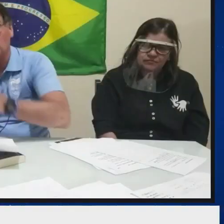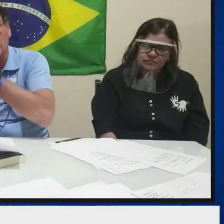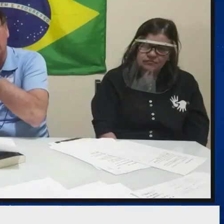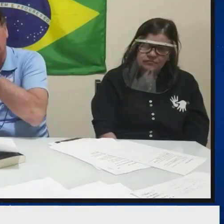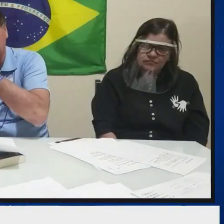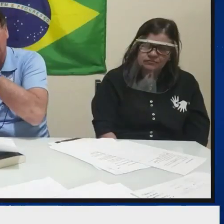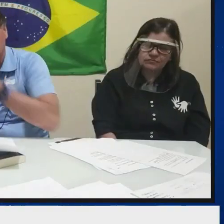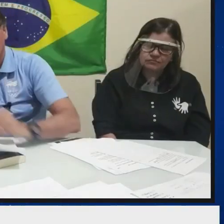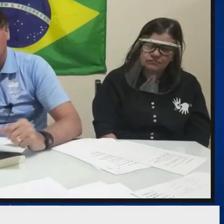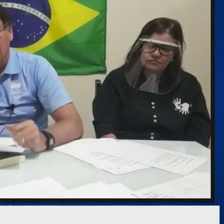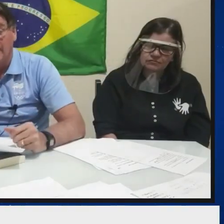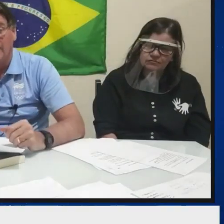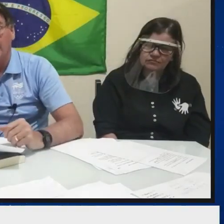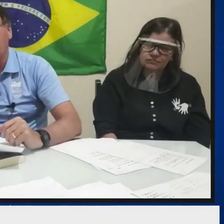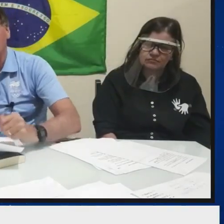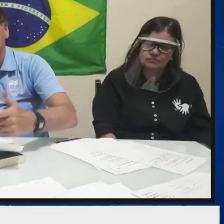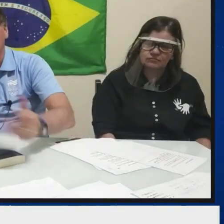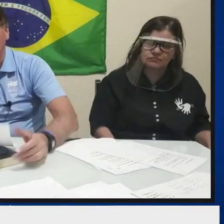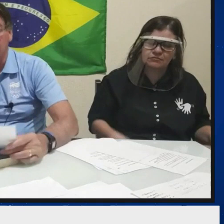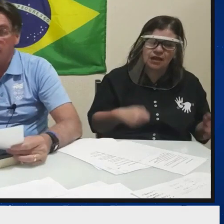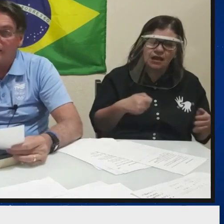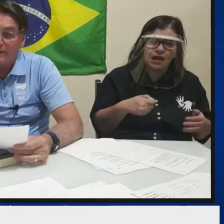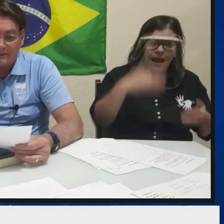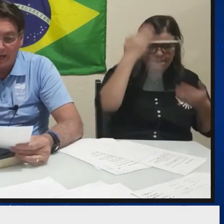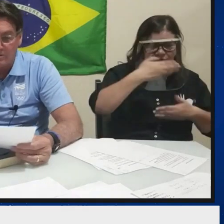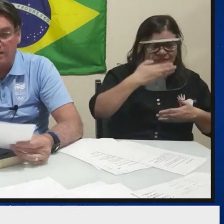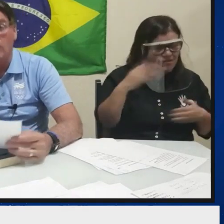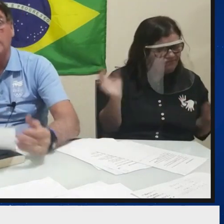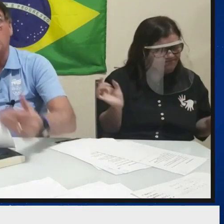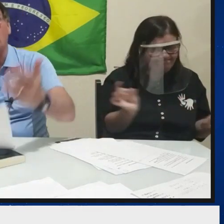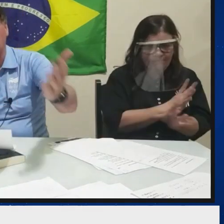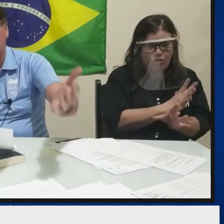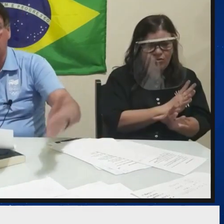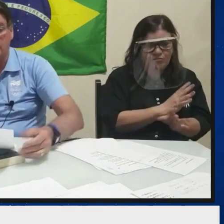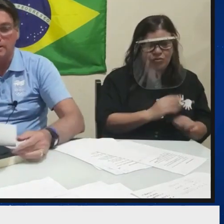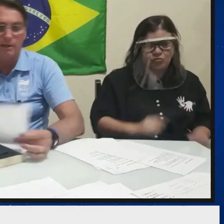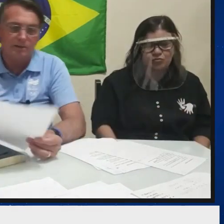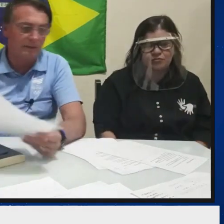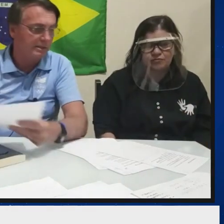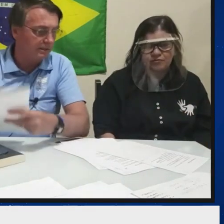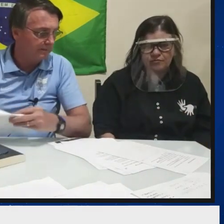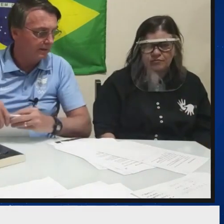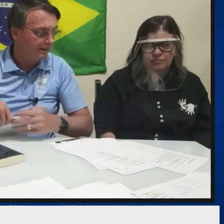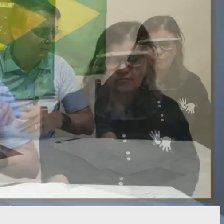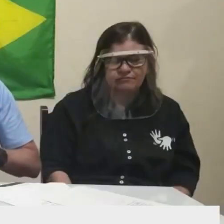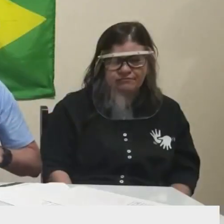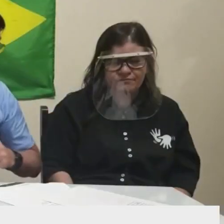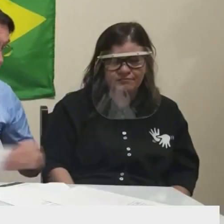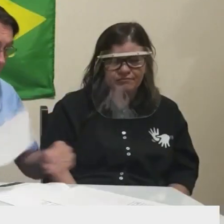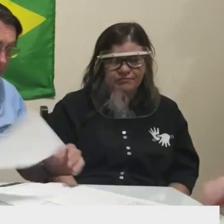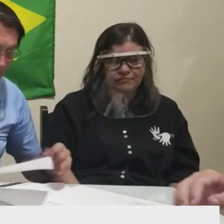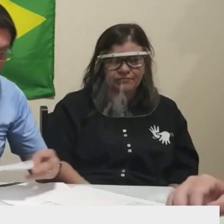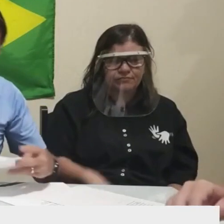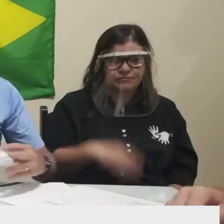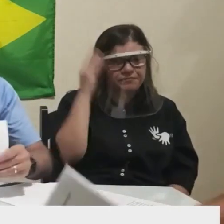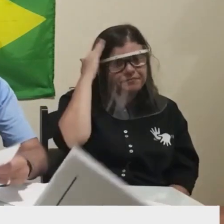cara. Não sou jurista, não. Seja bem-vindo de volta, você que nos ouve pelo rádio. Seguimos acompanhando aqui a live do presidente Jair Bolsonaro. Sou o senhor